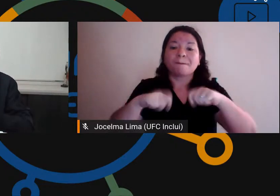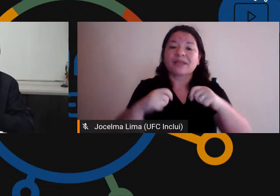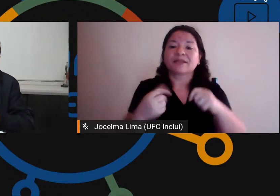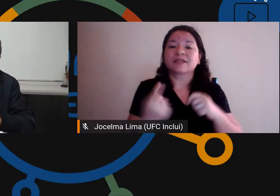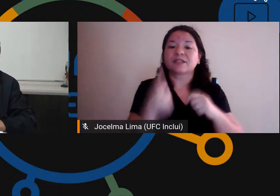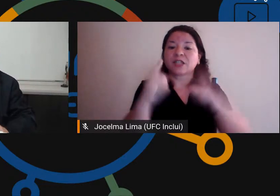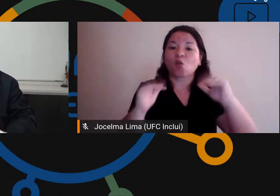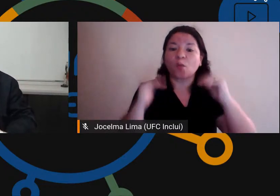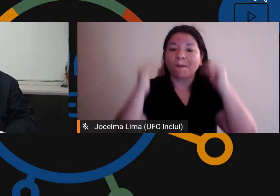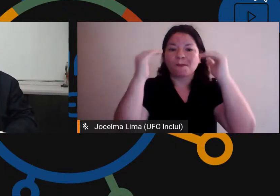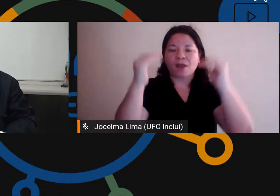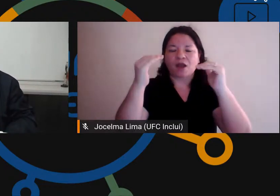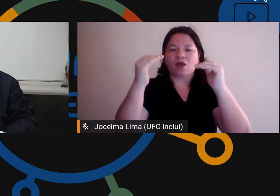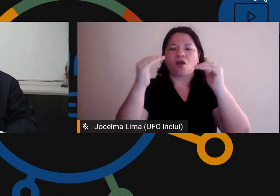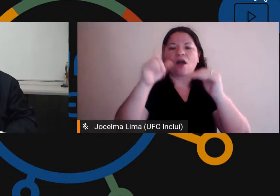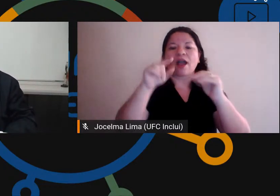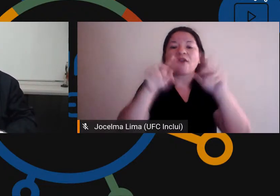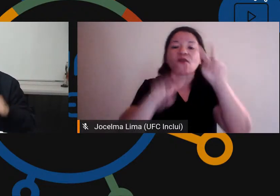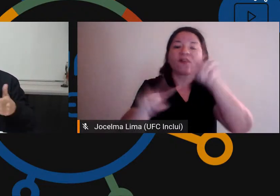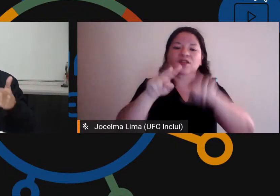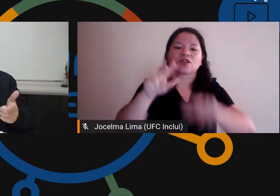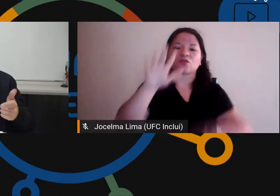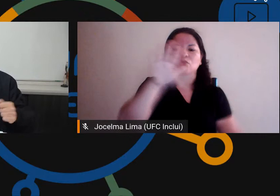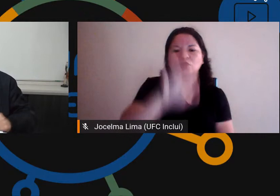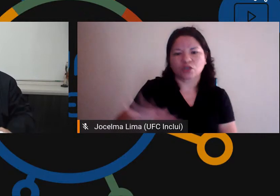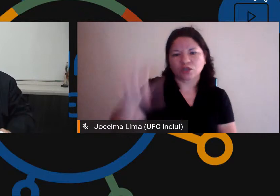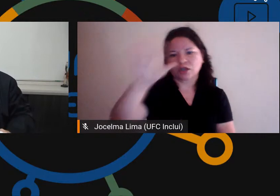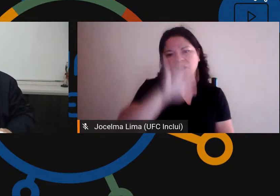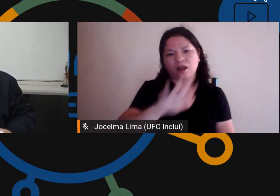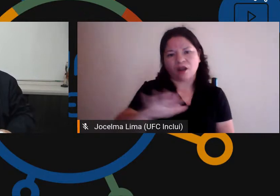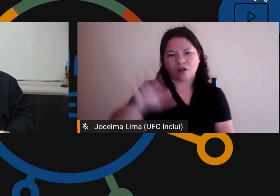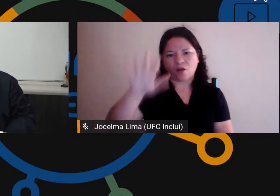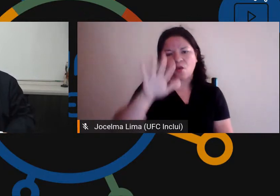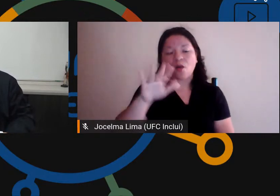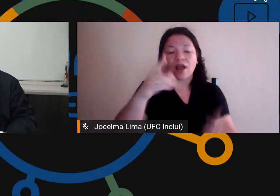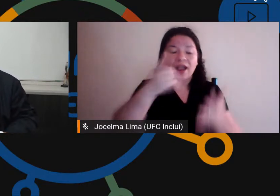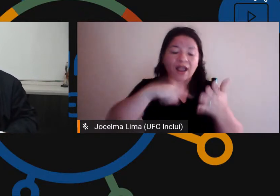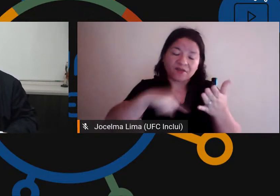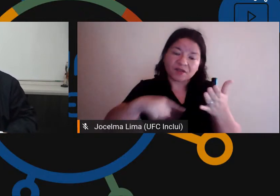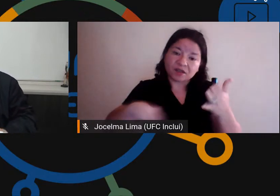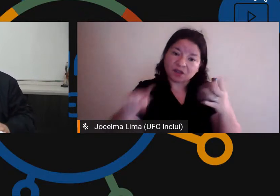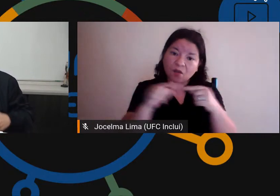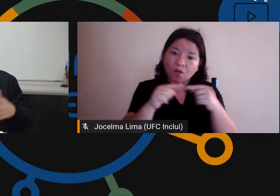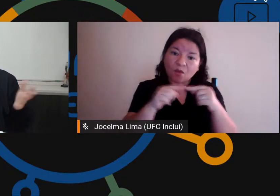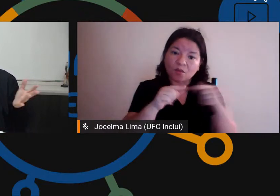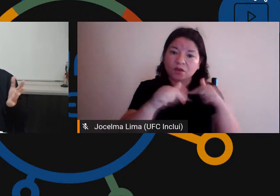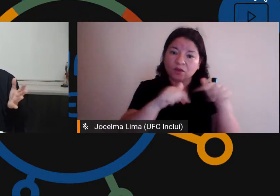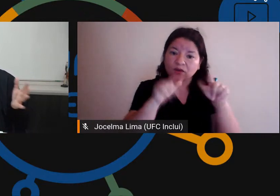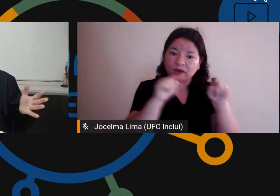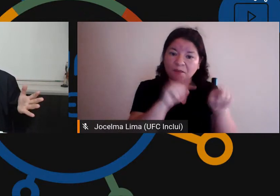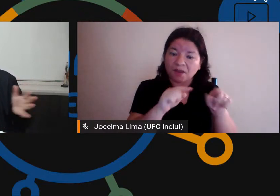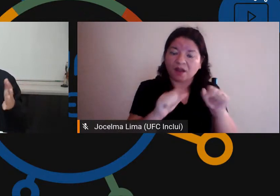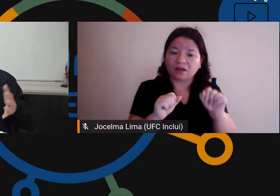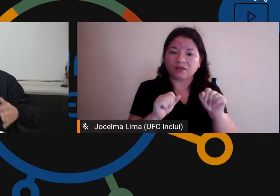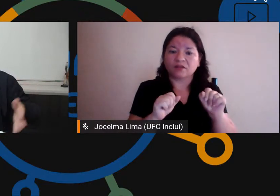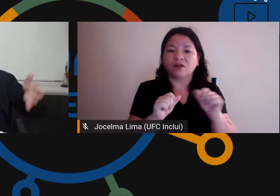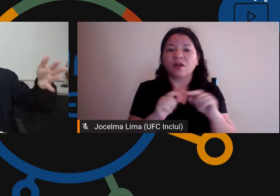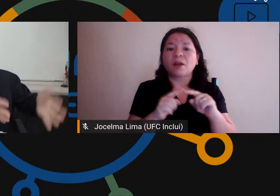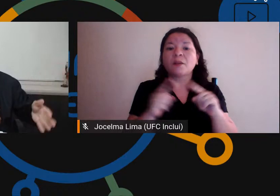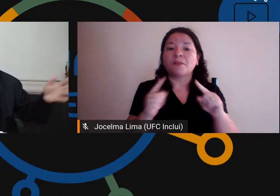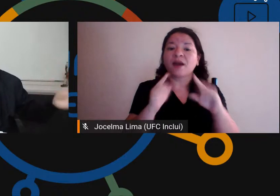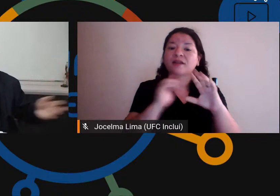visão holística da abordagem científica. Esse é o trabalho de revisão. Quer chamar de overview? Chame. Mas toda revisão, é que o